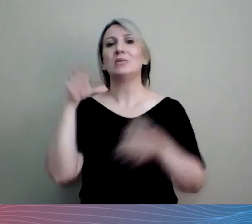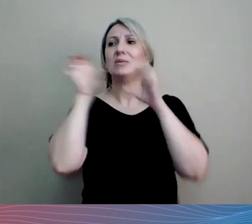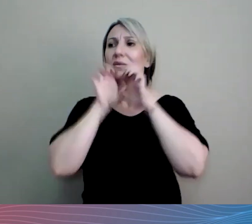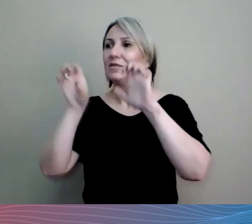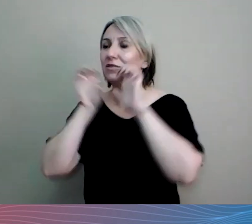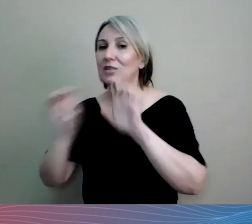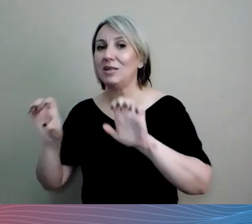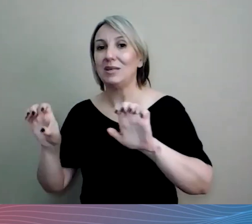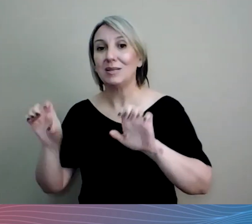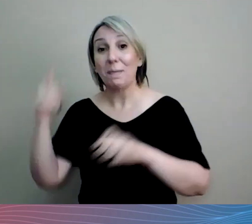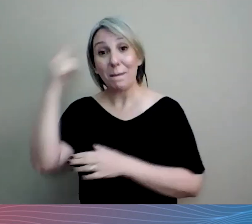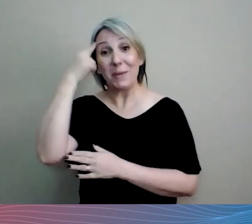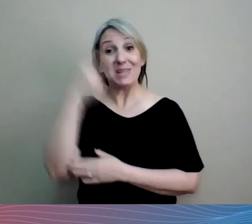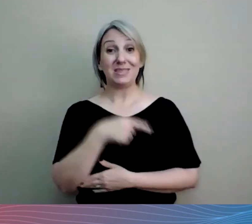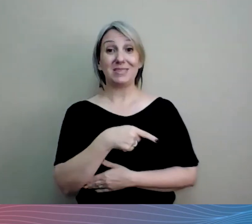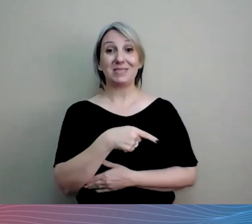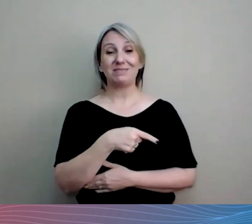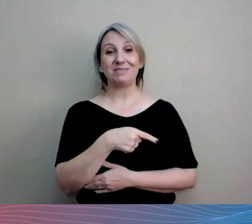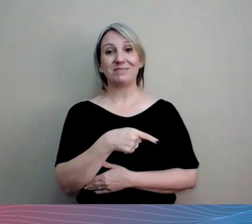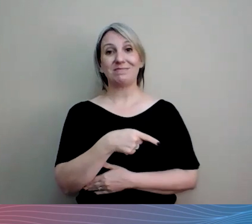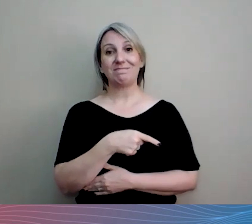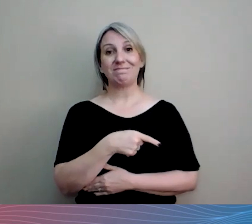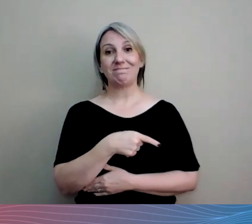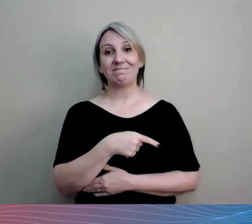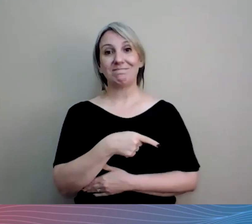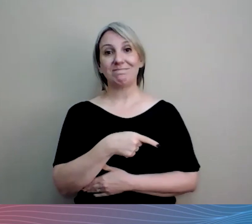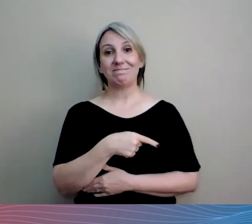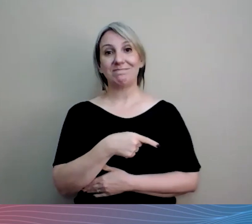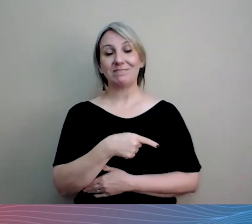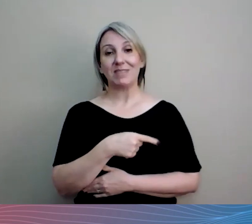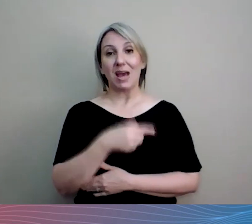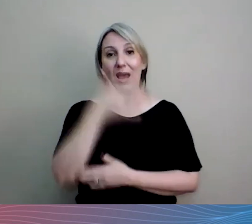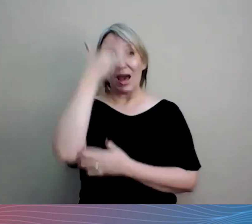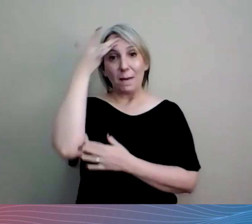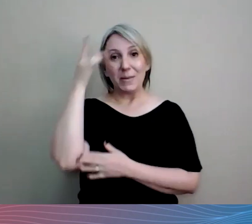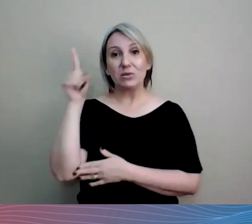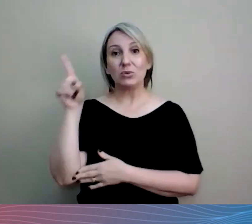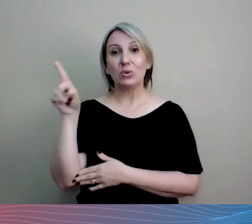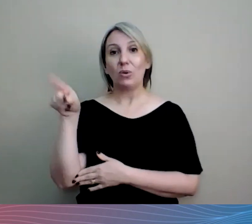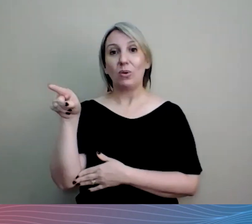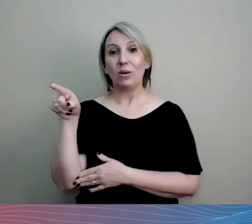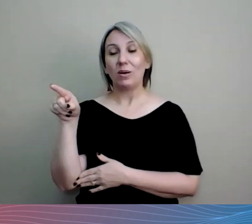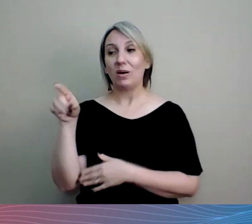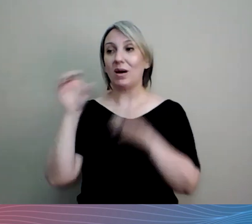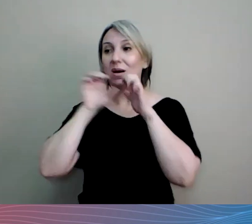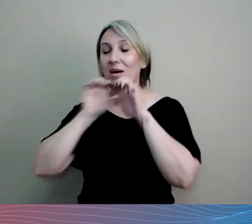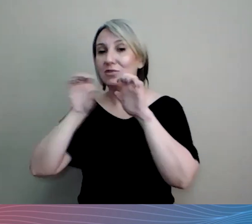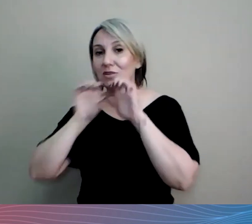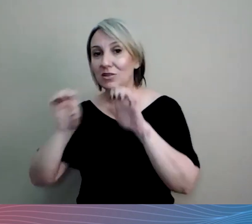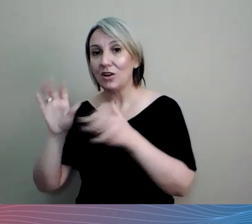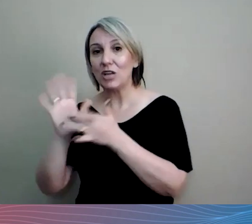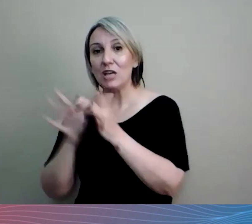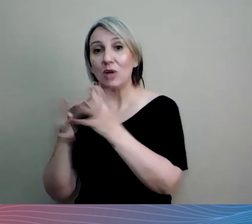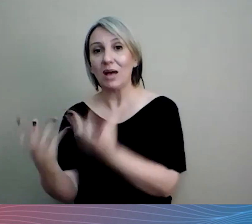nós vamos ter dificuldades. Ele chega aqui, mas ele não acha um padre, não acha um padre para confessar, não acha